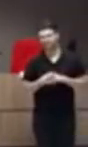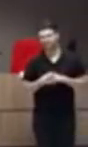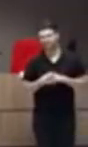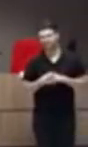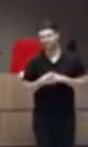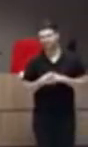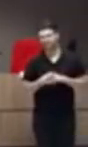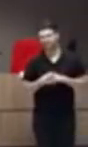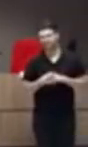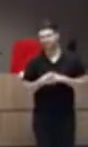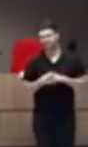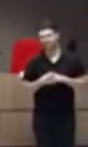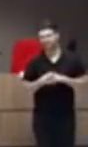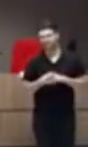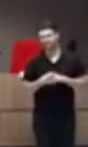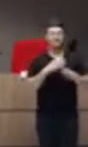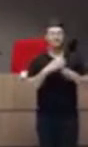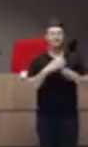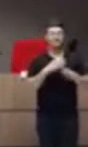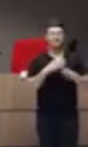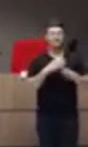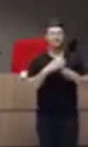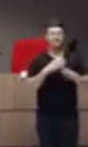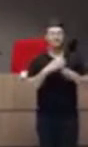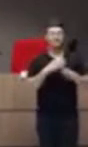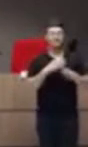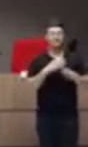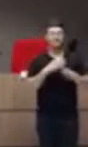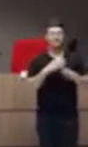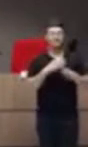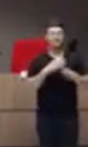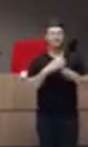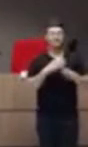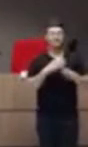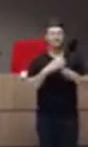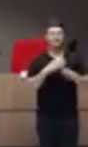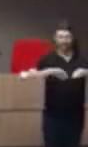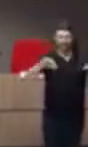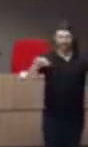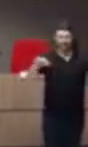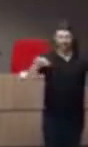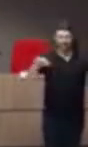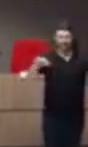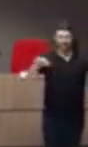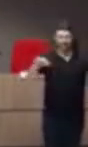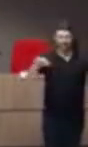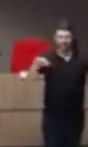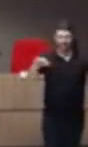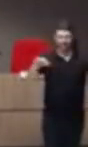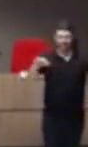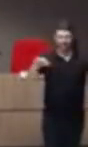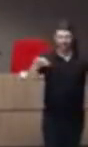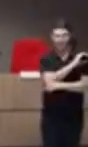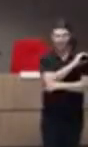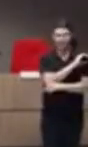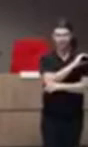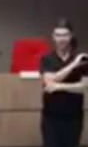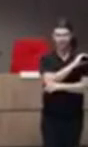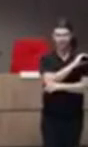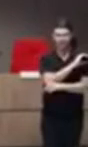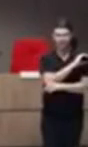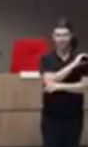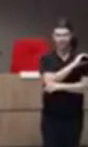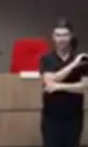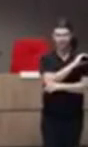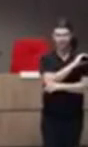Do ponto de vista da metodologia, nós dividimos duas coordenações, né? Uma coordenação nacional, composta pelos presentes aqui e outros que estão aqui